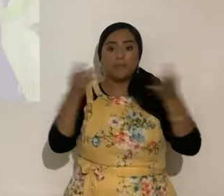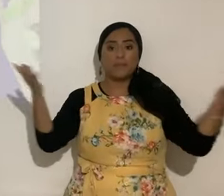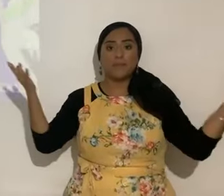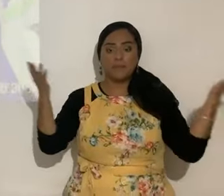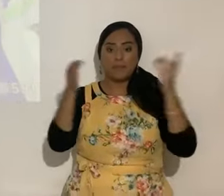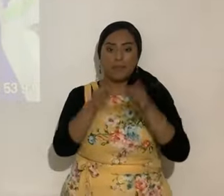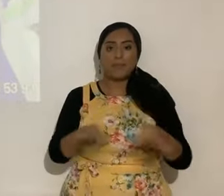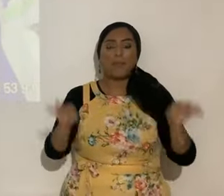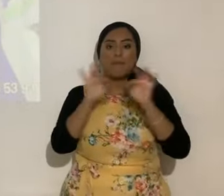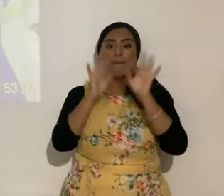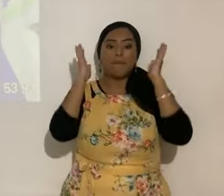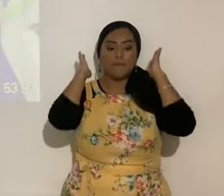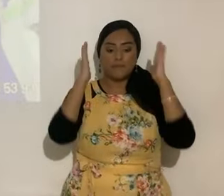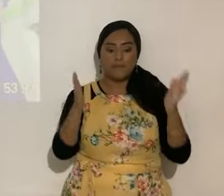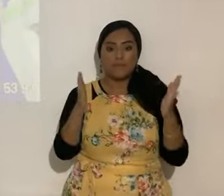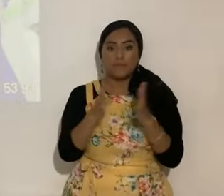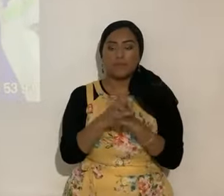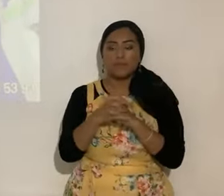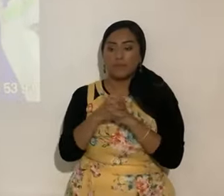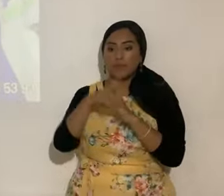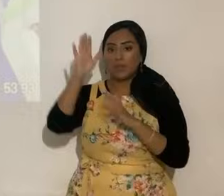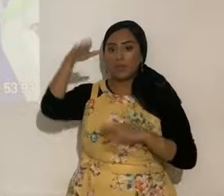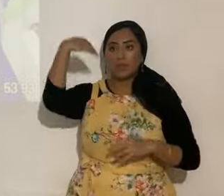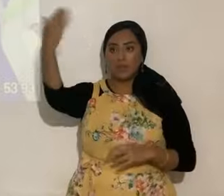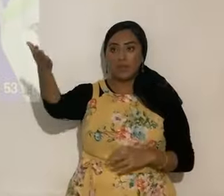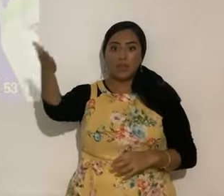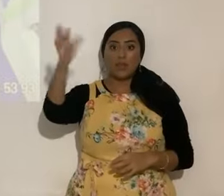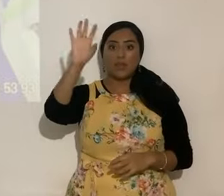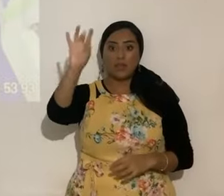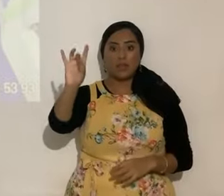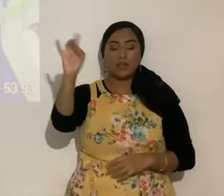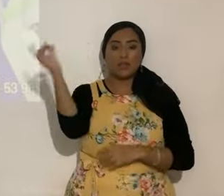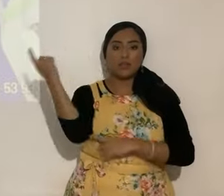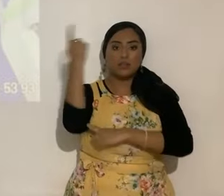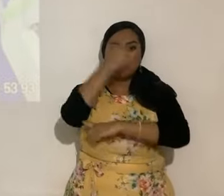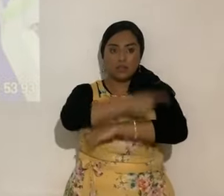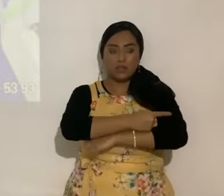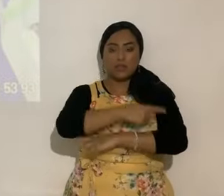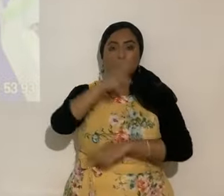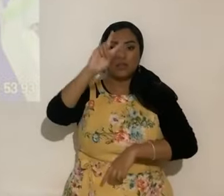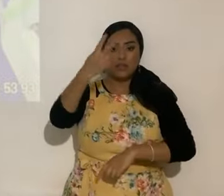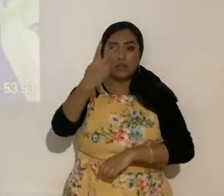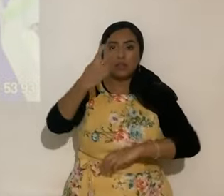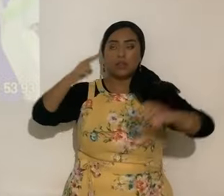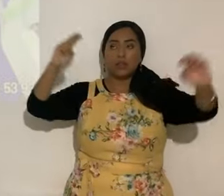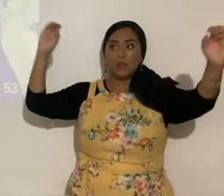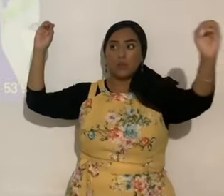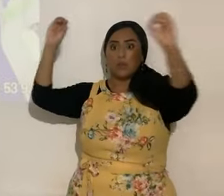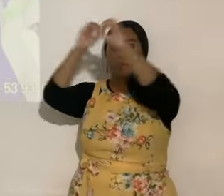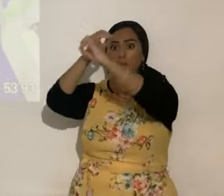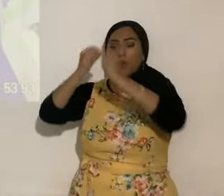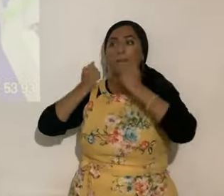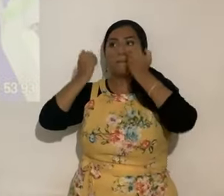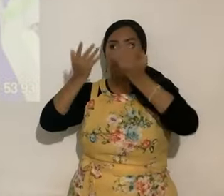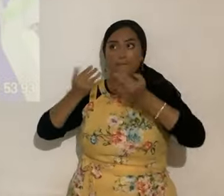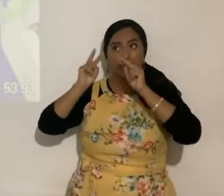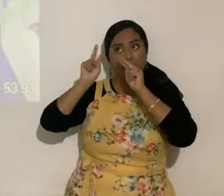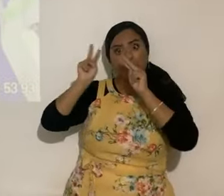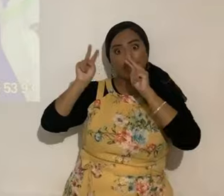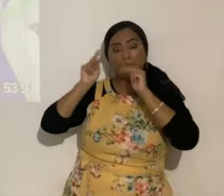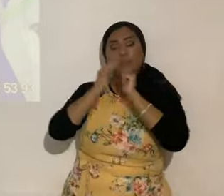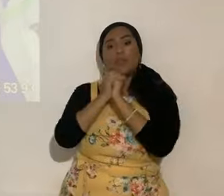muy importante, mucha atención. Dentro de ocho días es el segundo eclipse que estamos esperando. Es